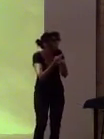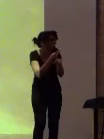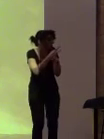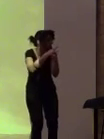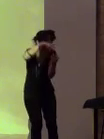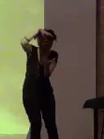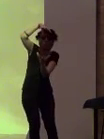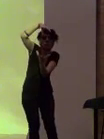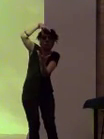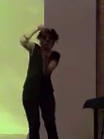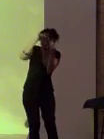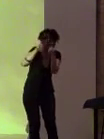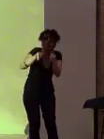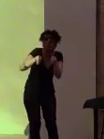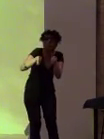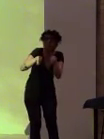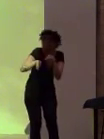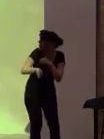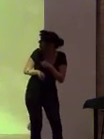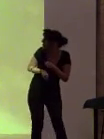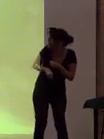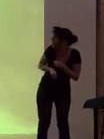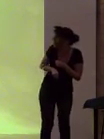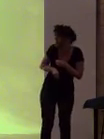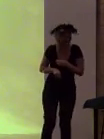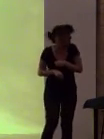Eu quero procurar um ovo.